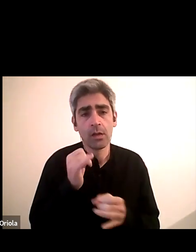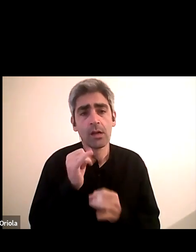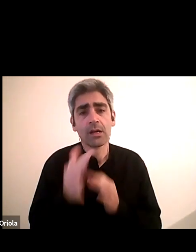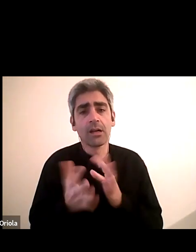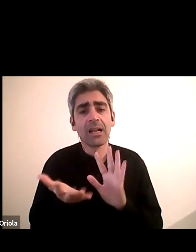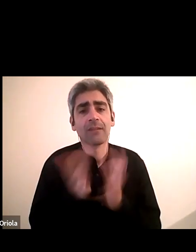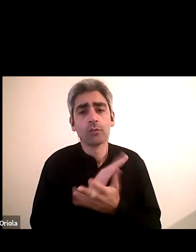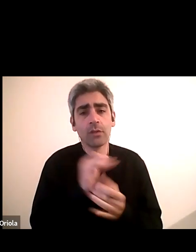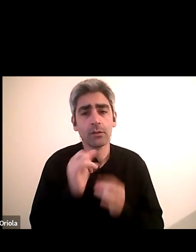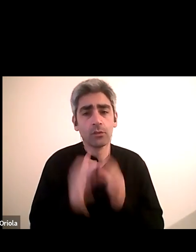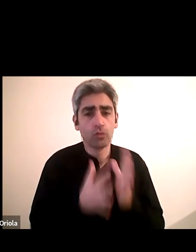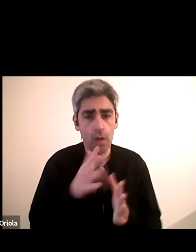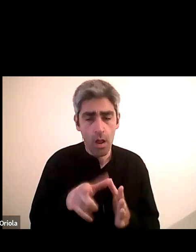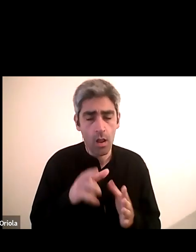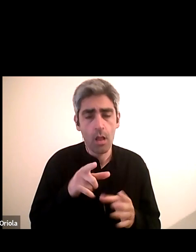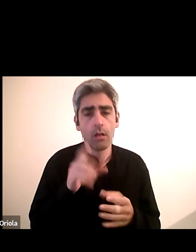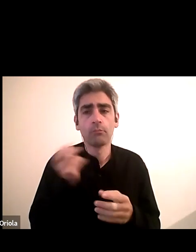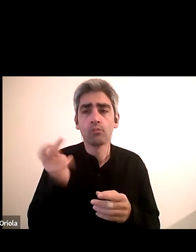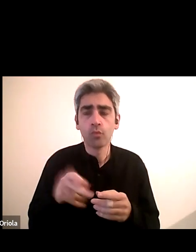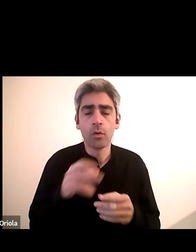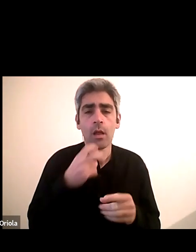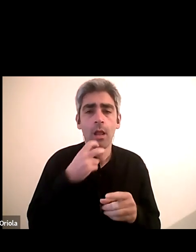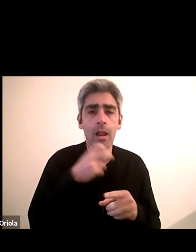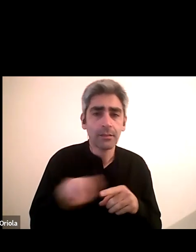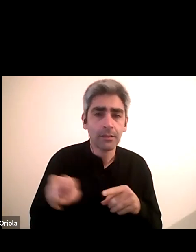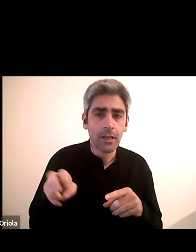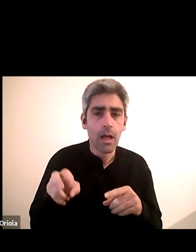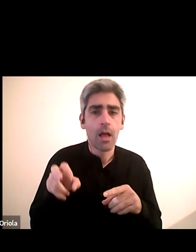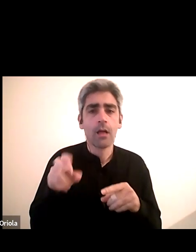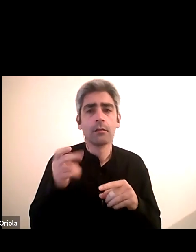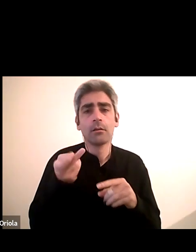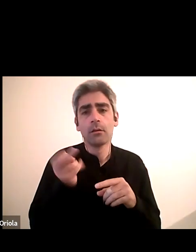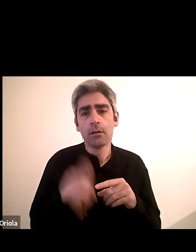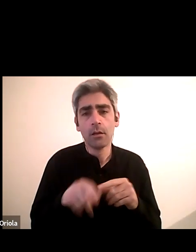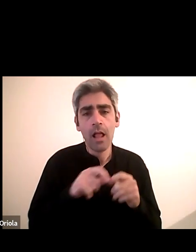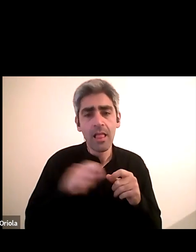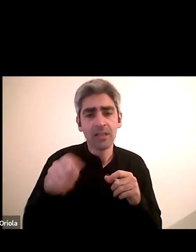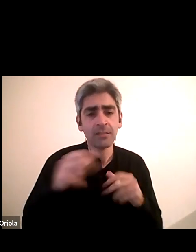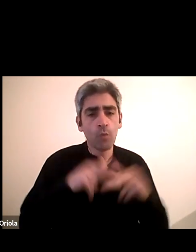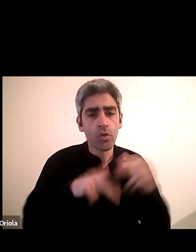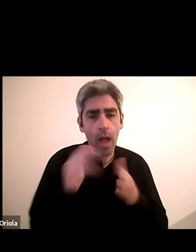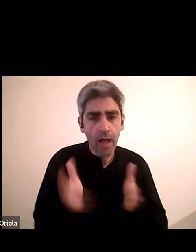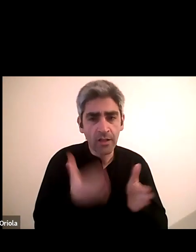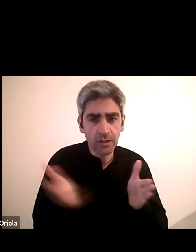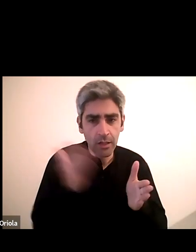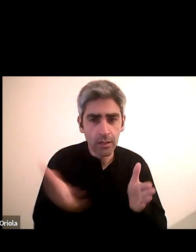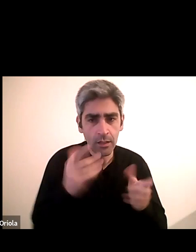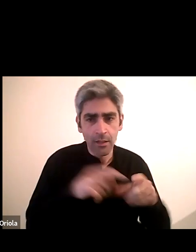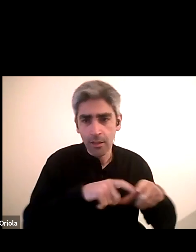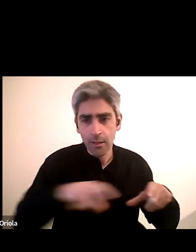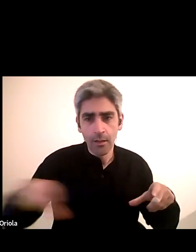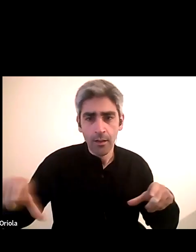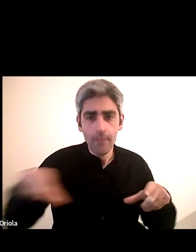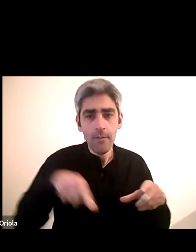o advento da eletricidade e das linhas mutáveis, das linhas de montagem, passámos